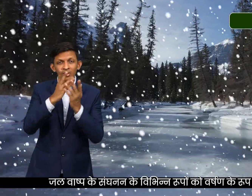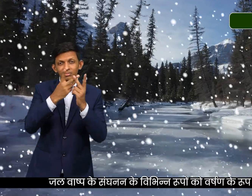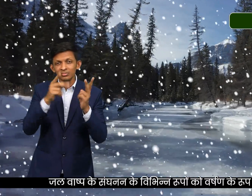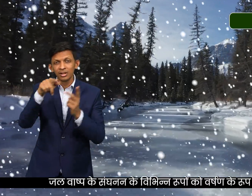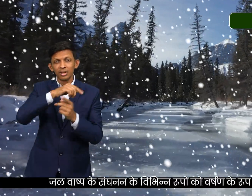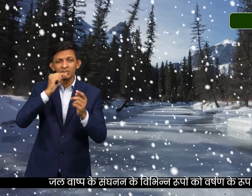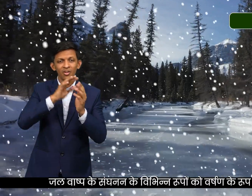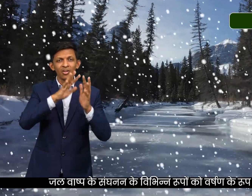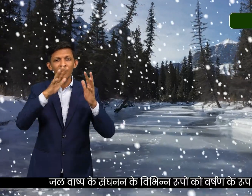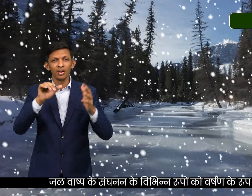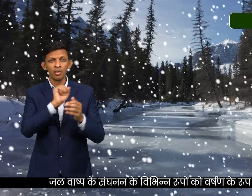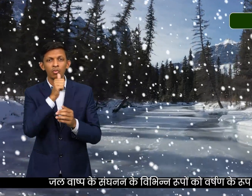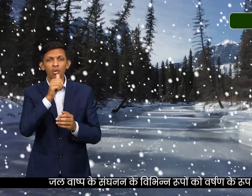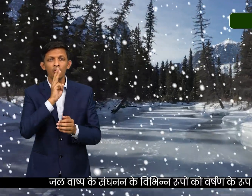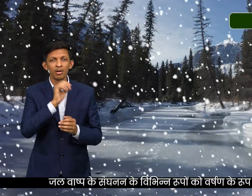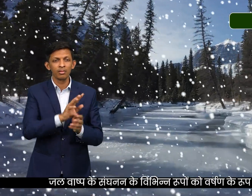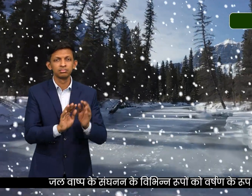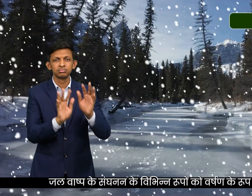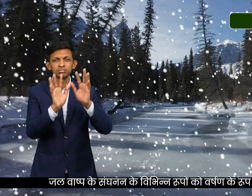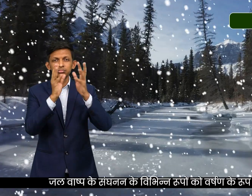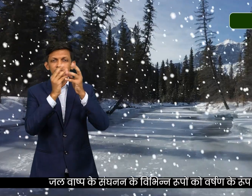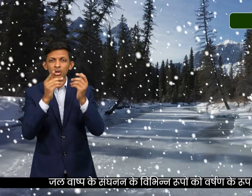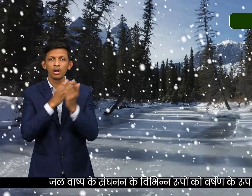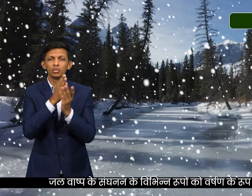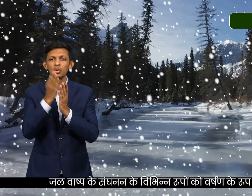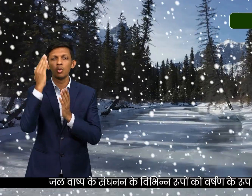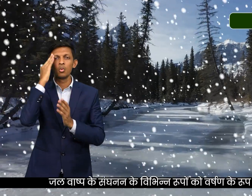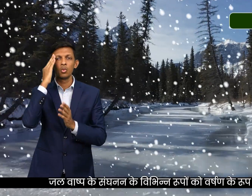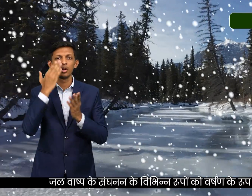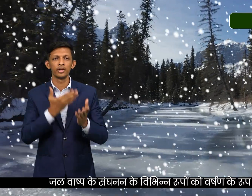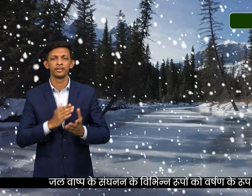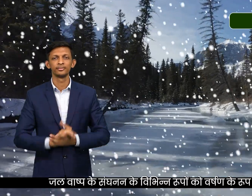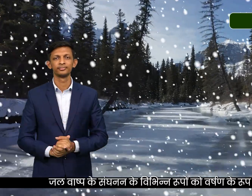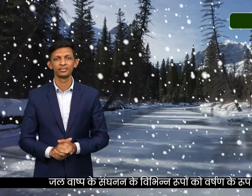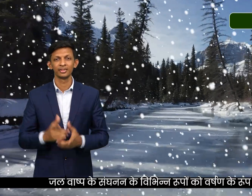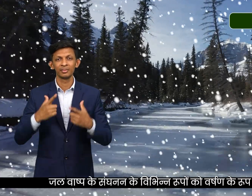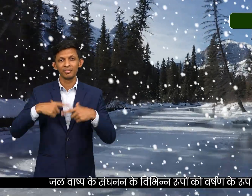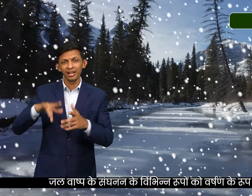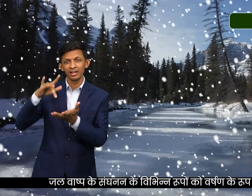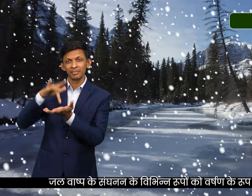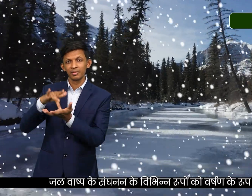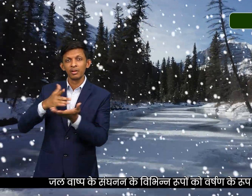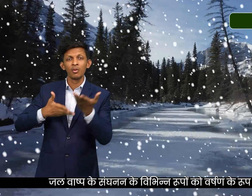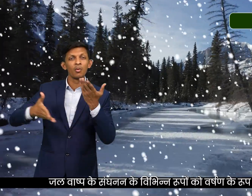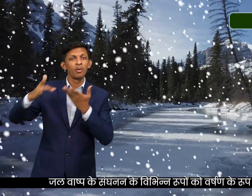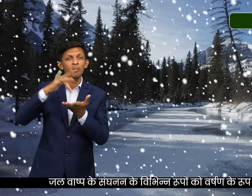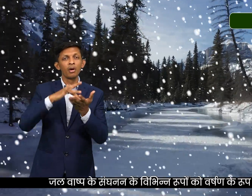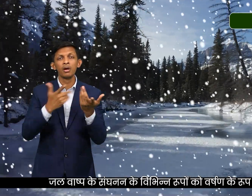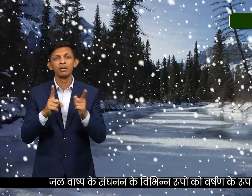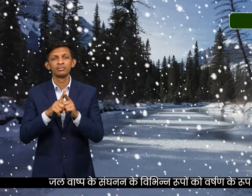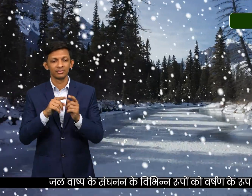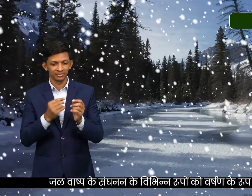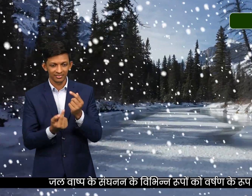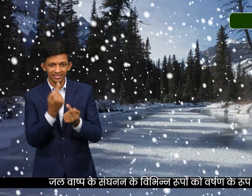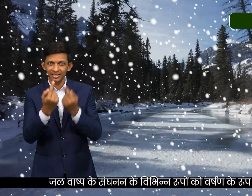जल वाष्प के संघनन के विभिन्न रूपों को वर्षण के रूप में जाना जाता है।